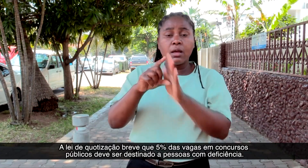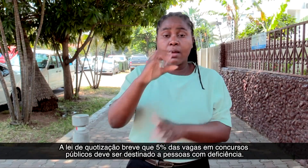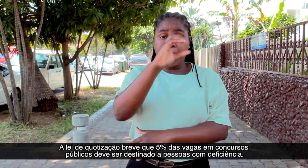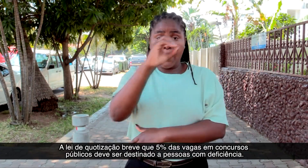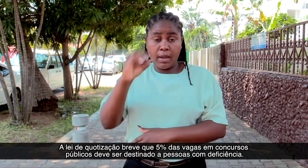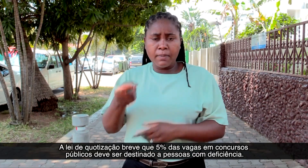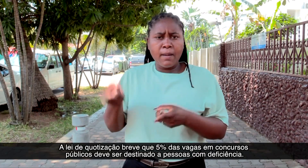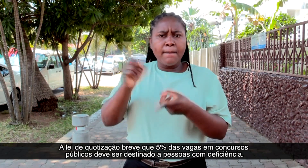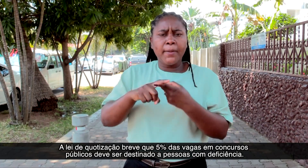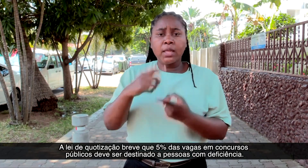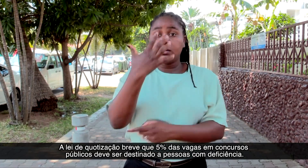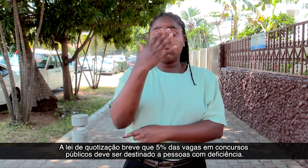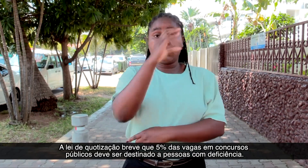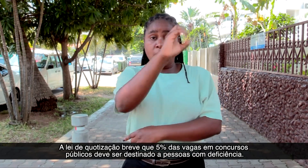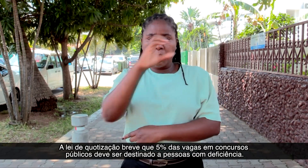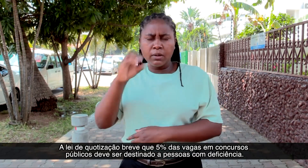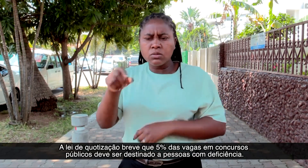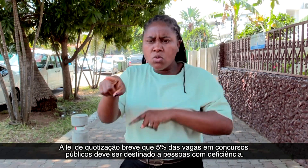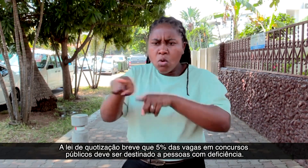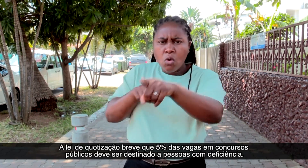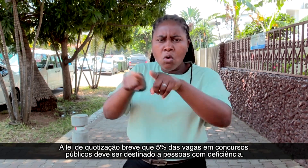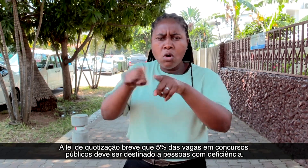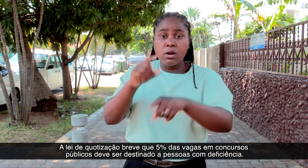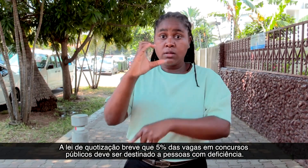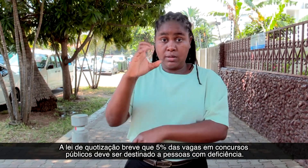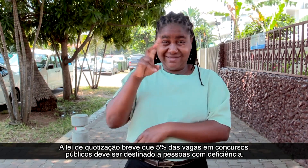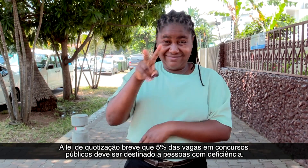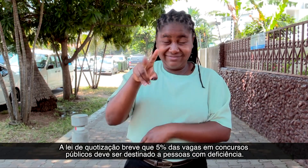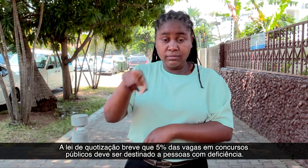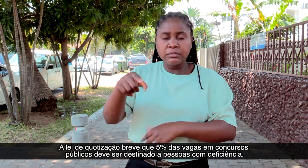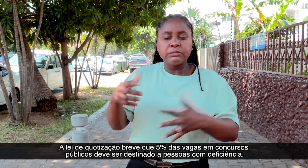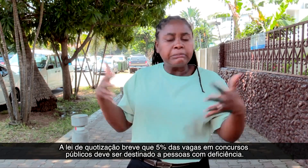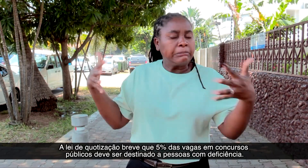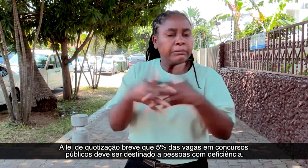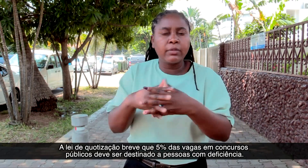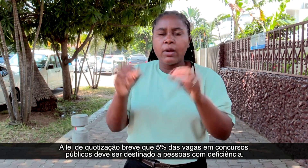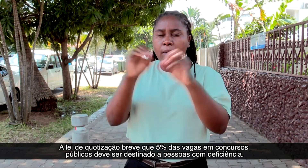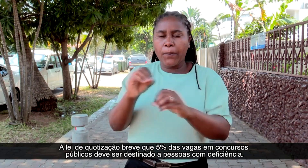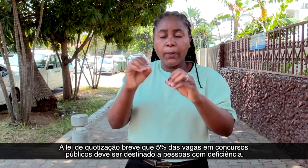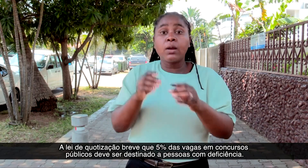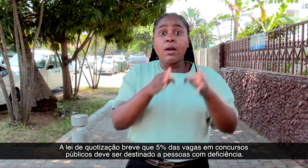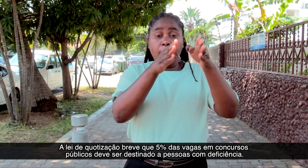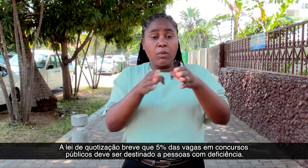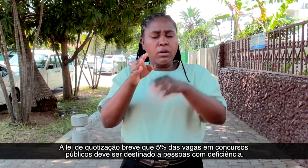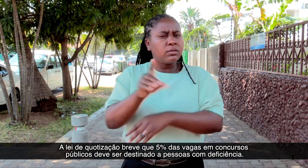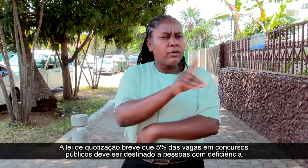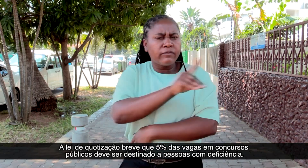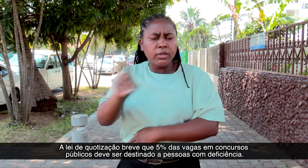A lei de cotização prevê que 5% das vagas em concursos públicos deve ser destinado a pessoas com